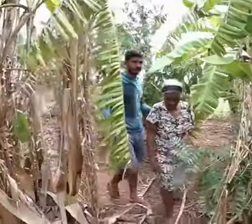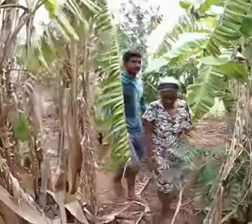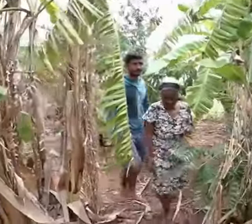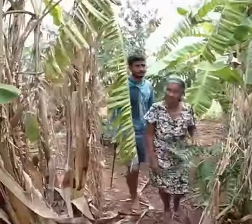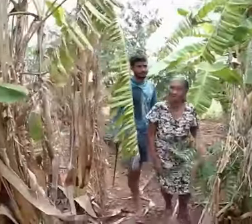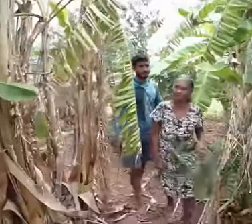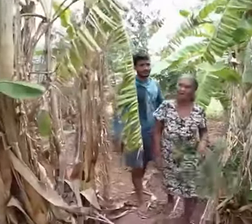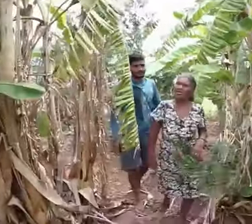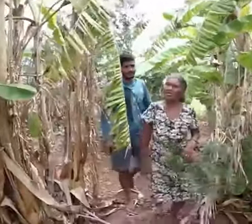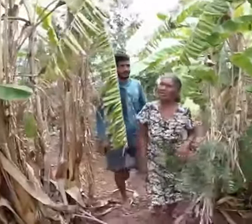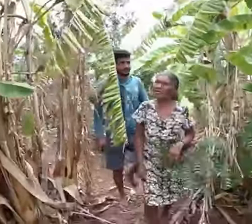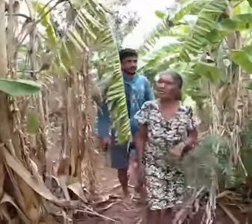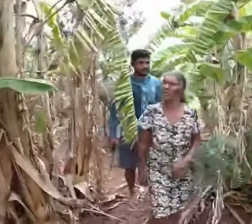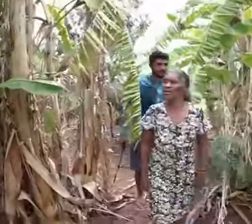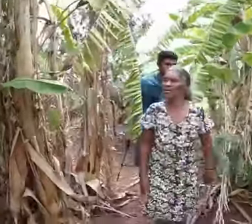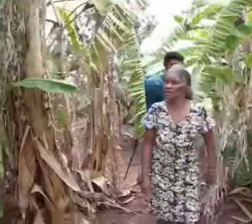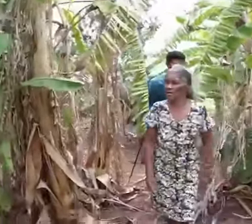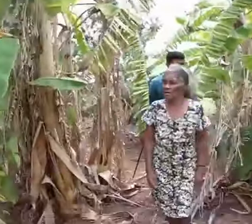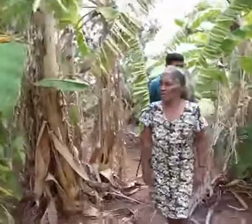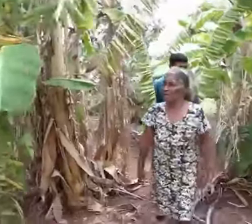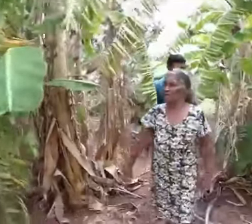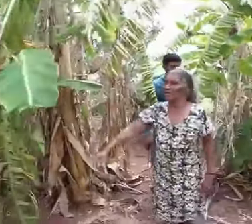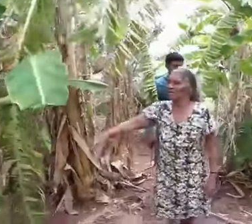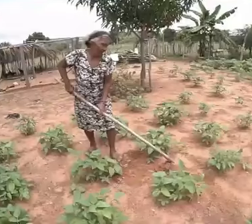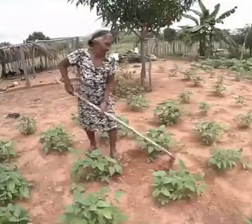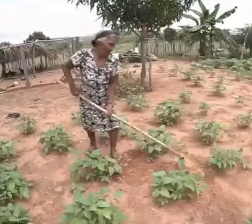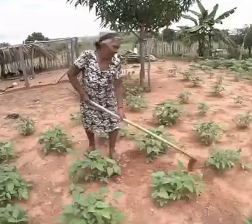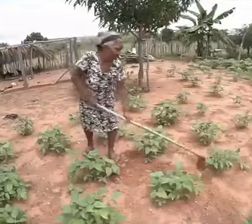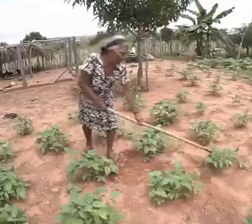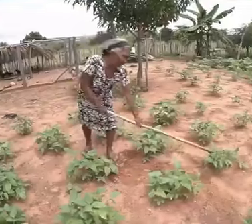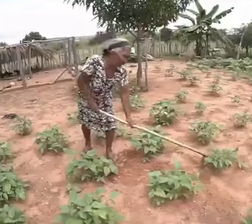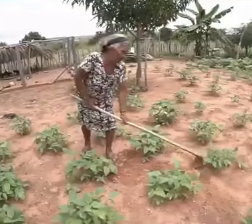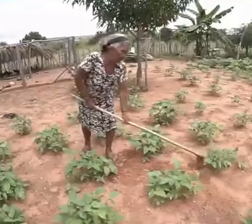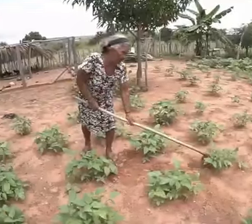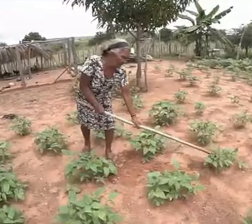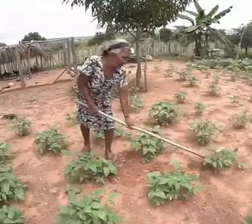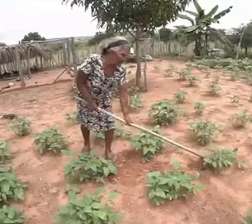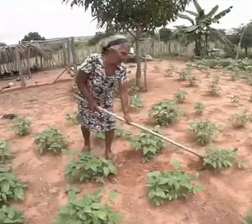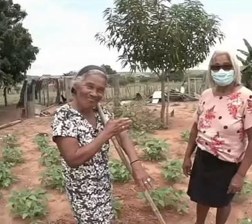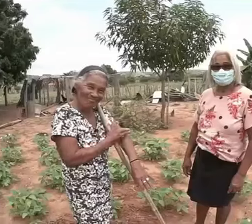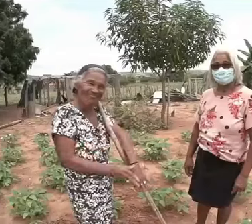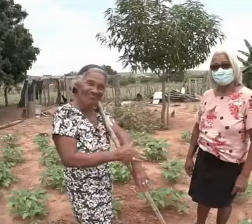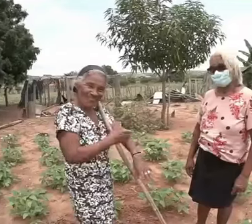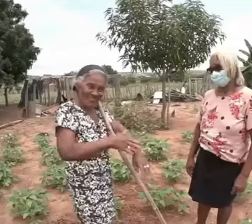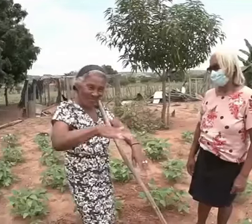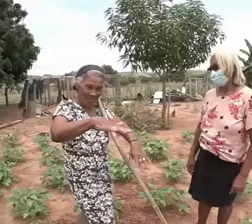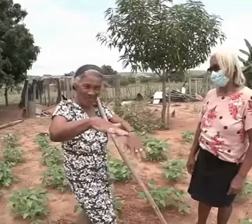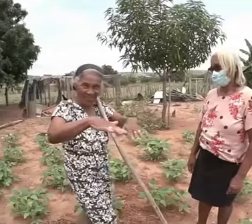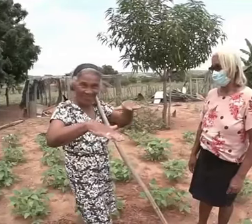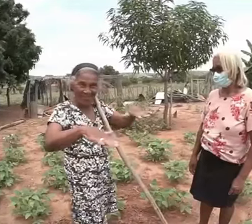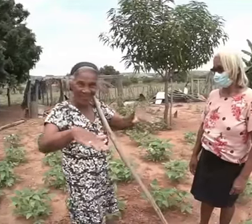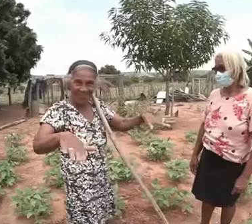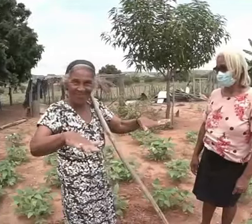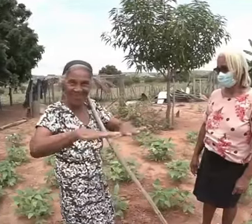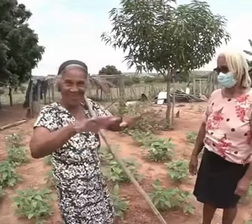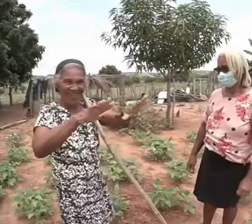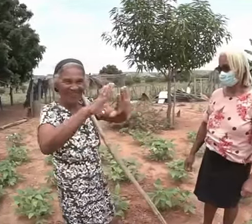a primeira mulher surda da comunidade. Dona Lídia continua se comunicando apenas com os sinais que ela e a